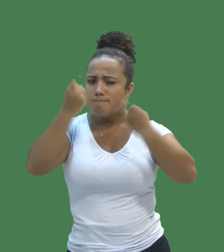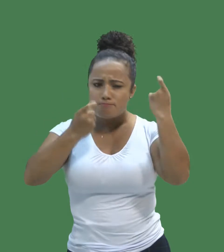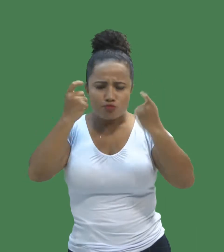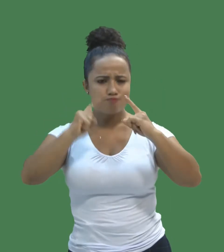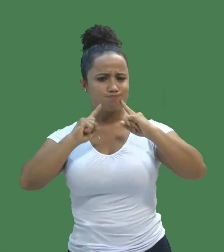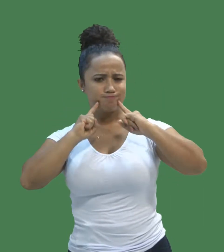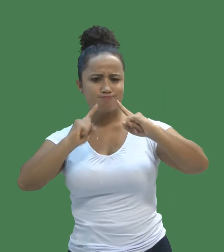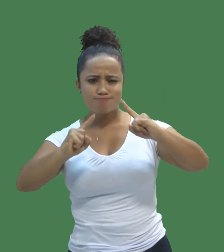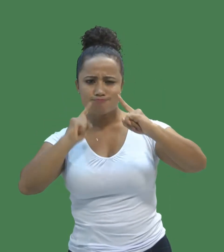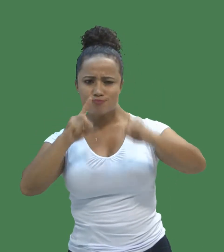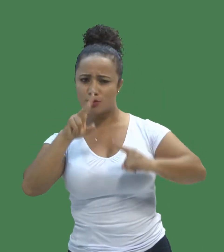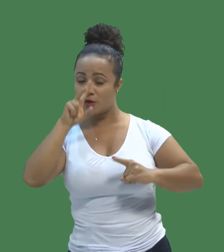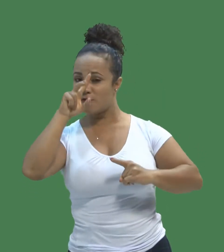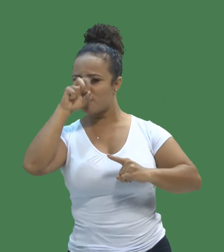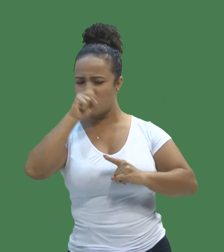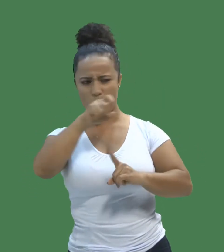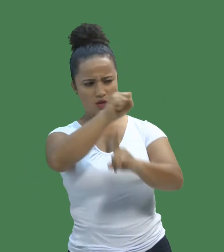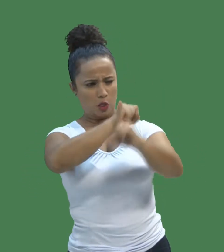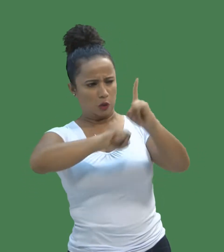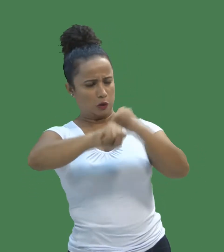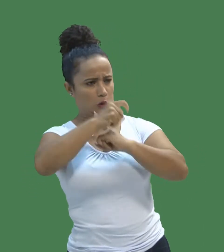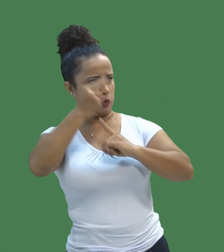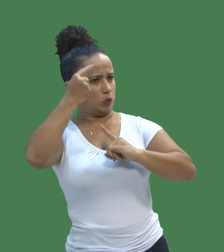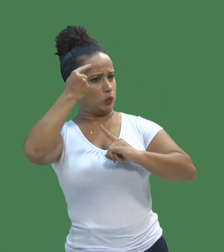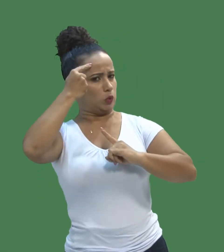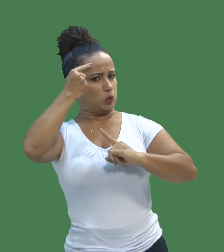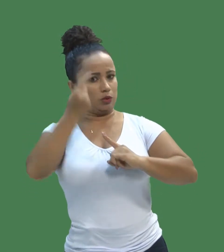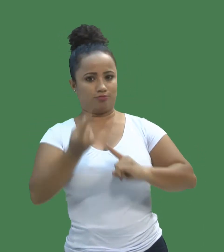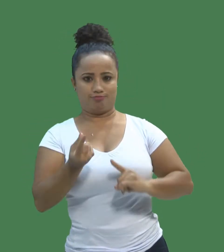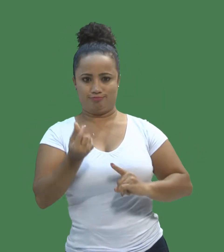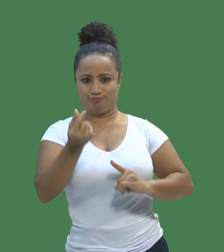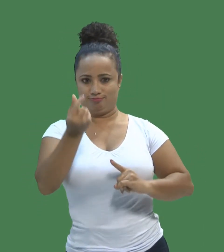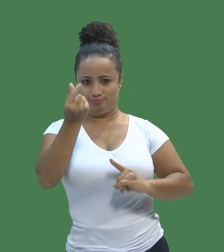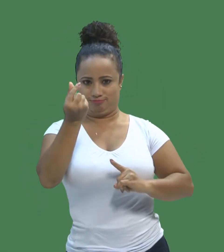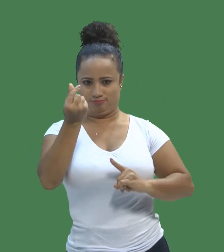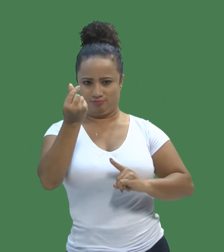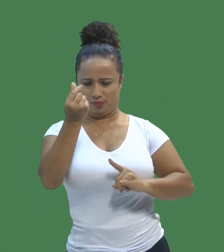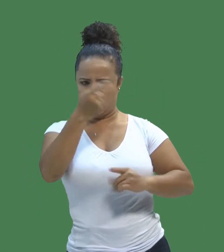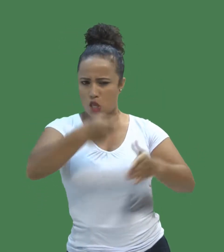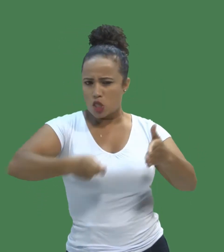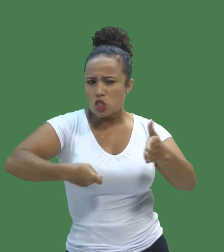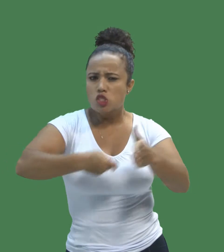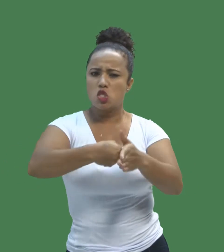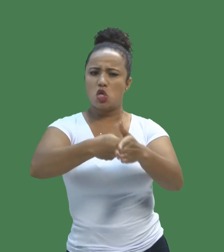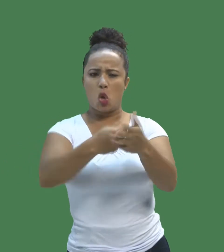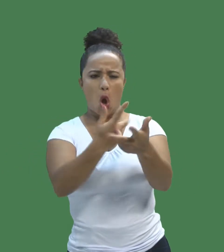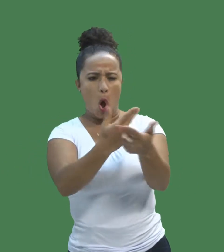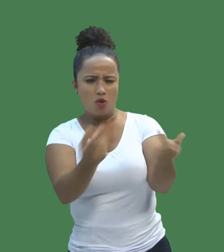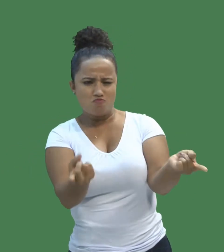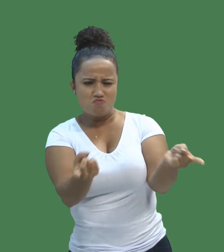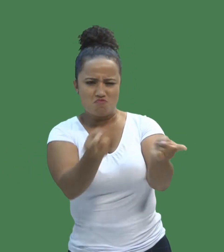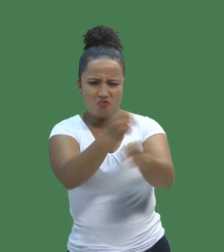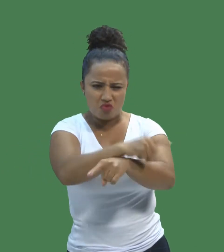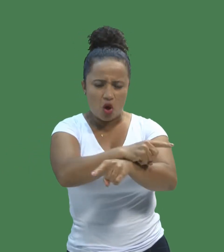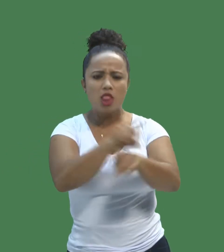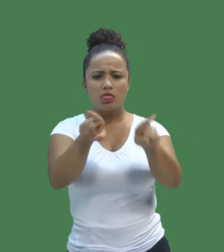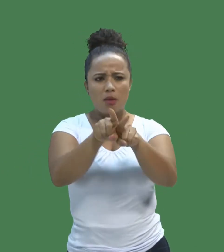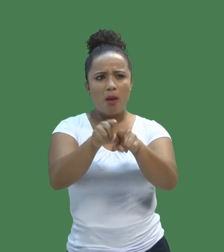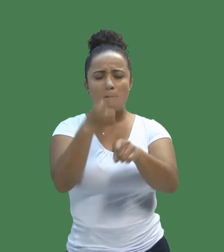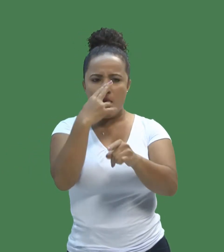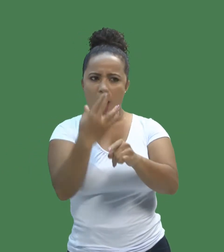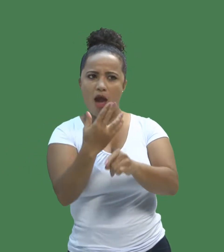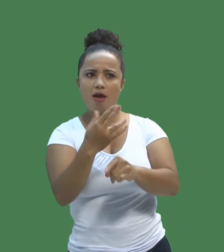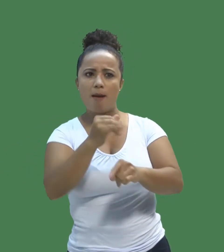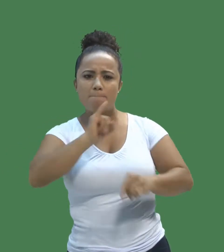seus antagonismos e exploração de classes, na medida em que a classe dona dos meios de produção,